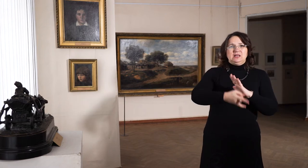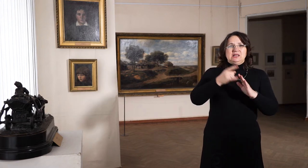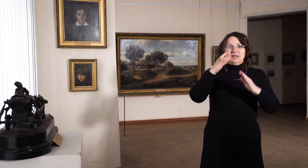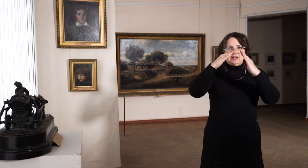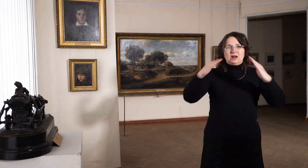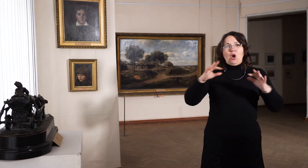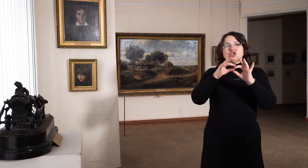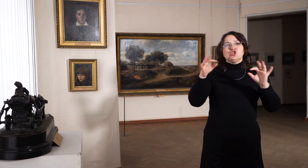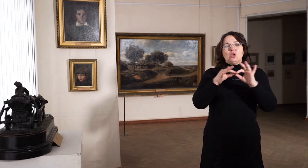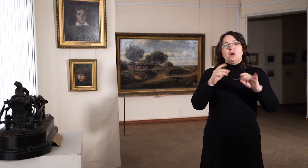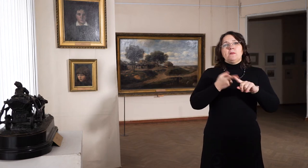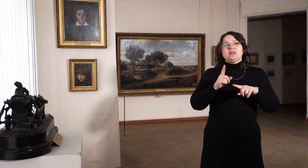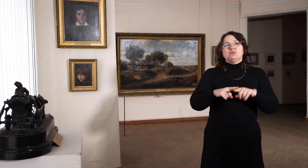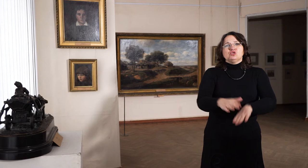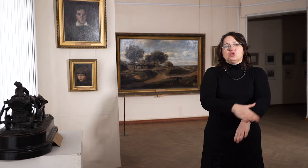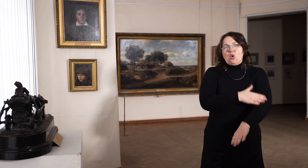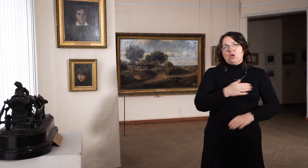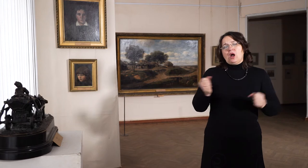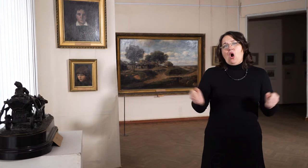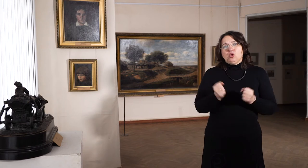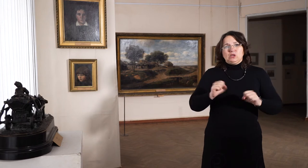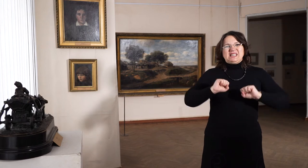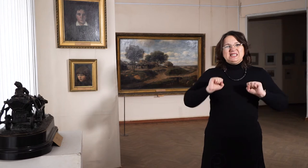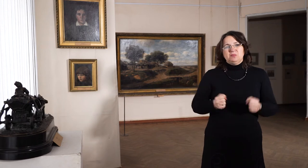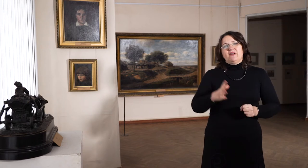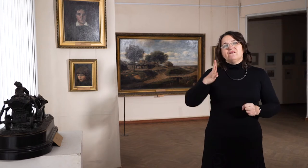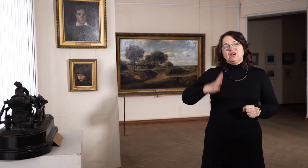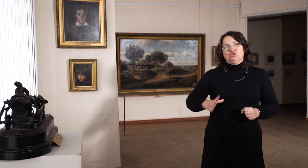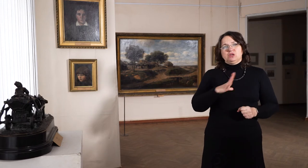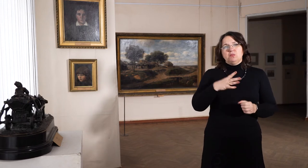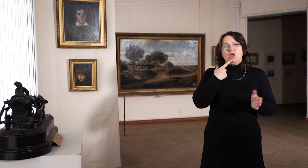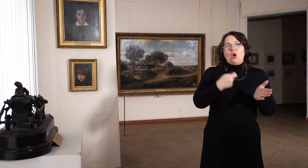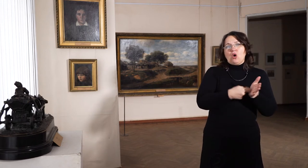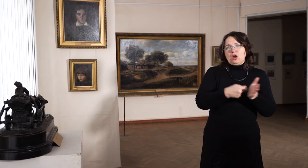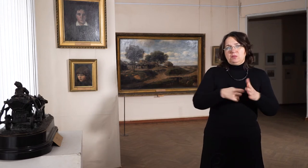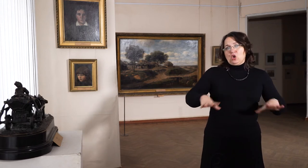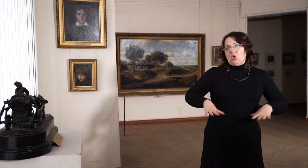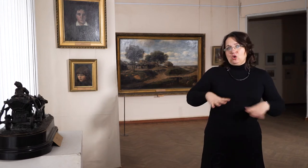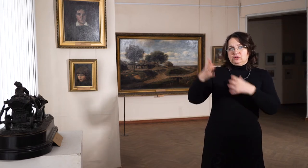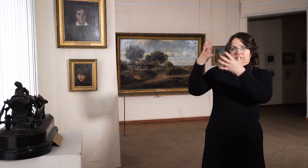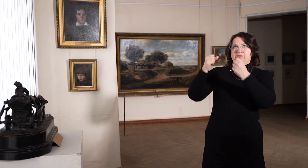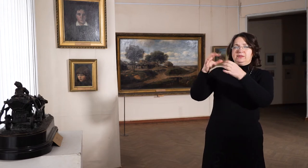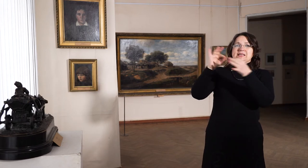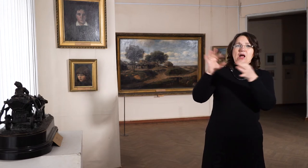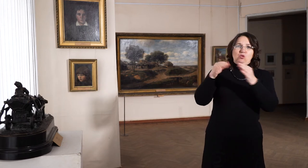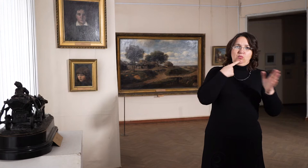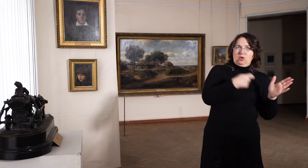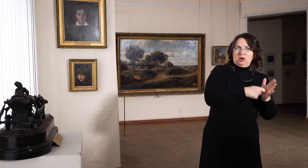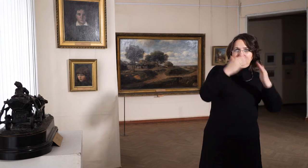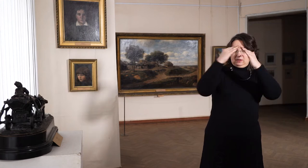от соломы, потому что во время долгой холодной зимы вынуждены были скармливать лошаденке или другим каким-то животным.